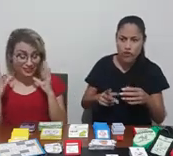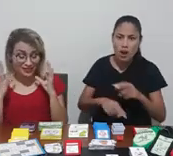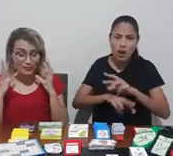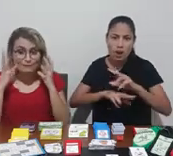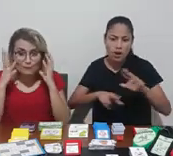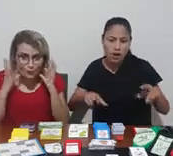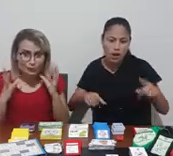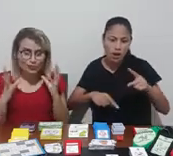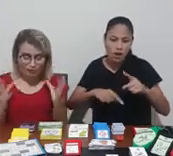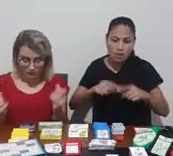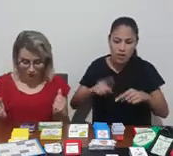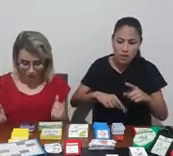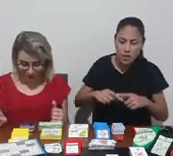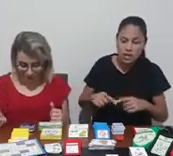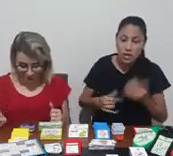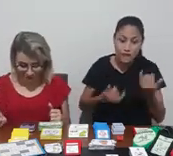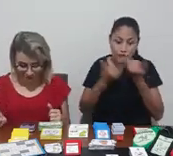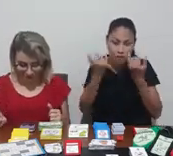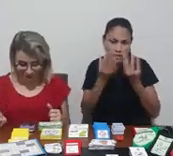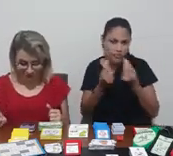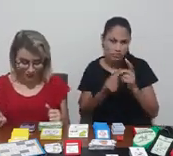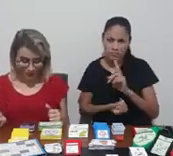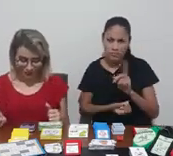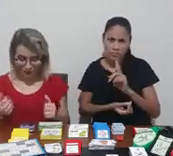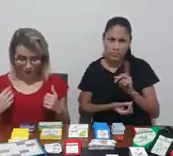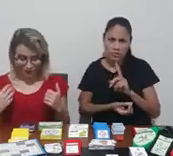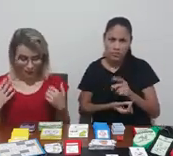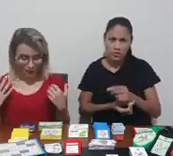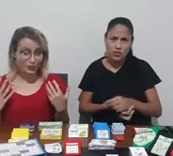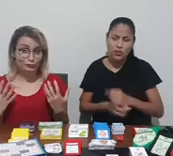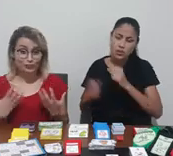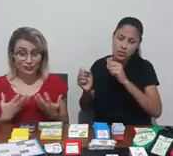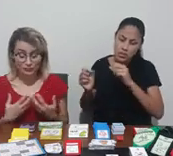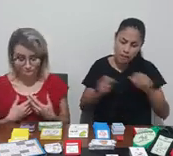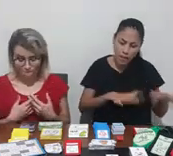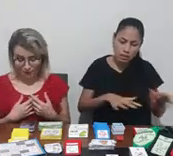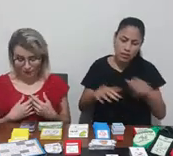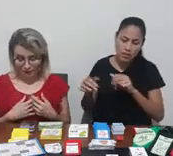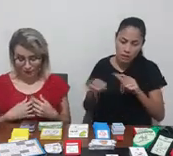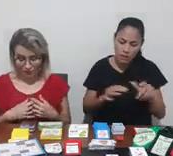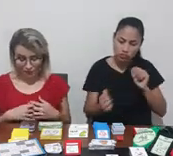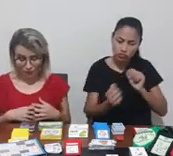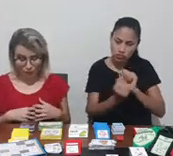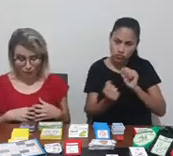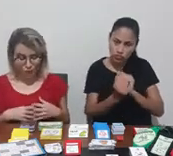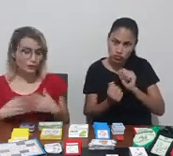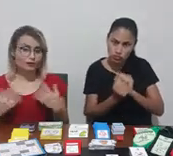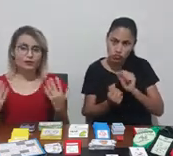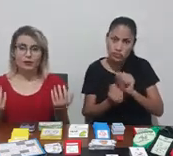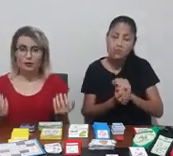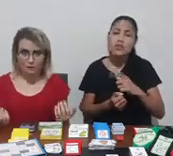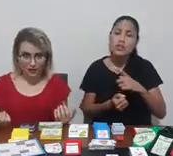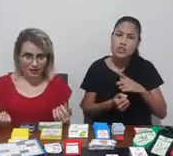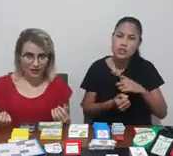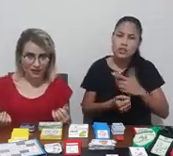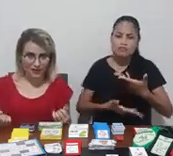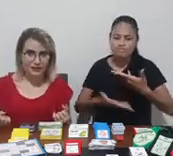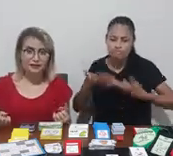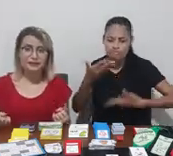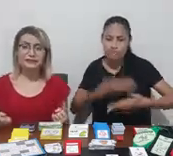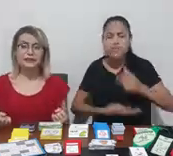vocês muito cheia de informação, né? Toda semana a gente está juntinho e a gente tem muita coisa para